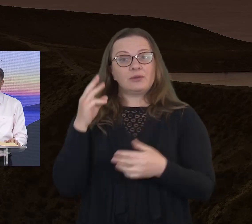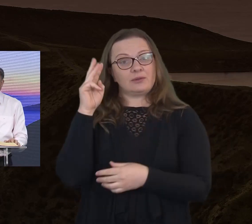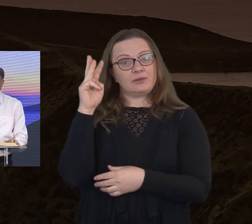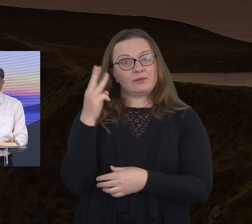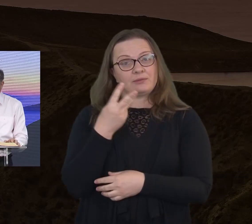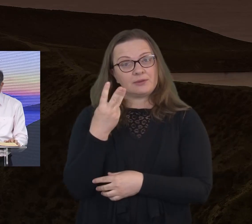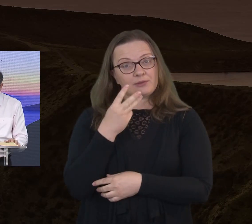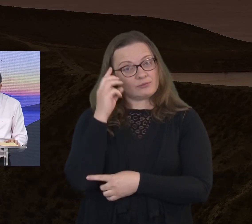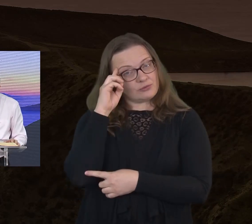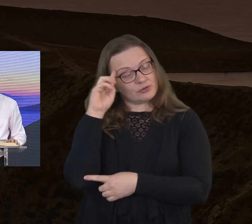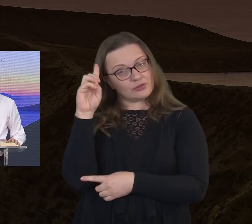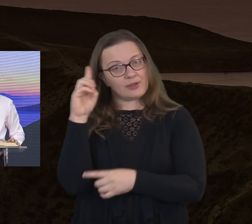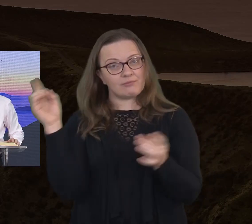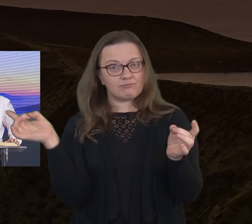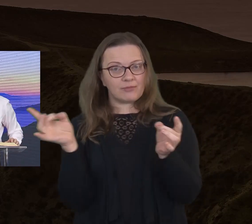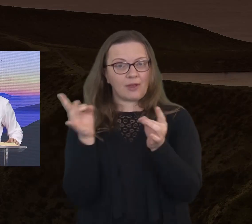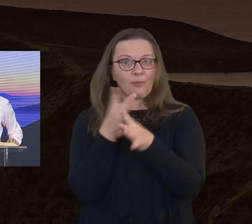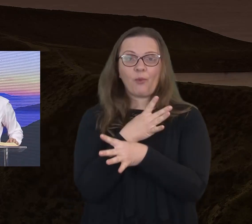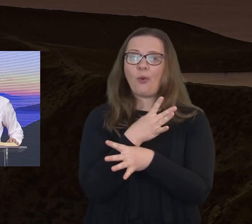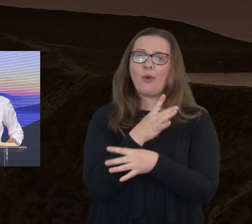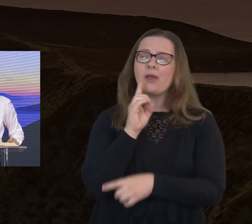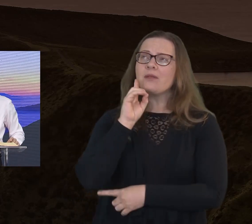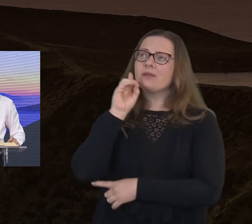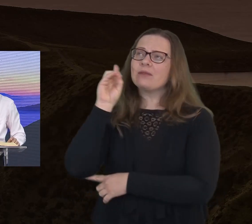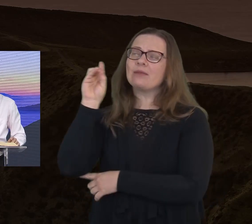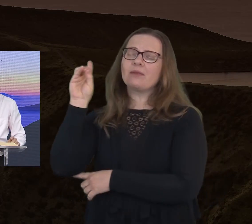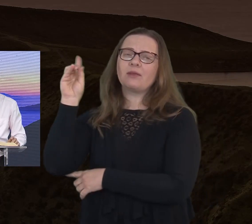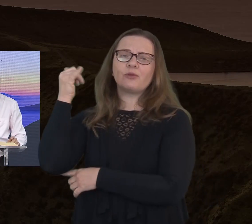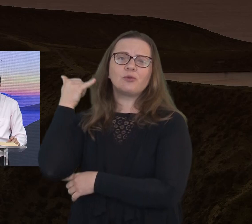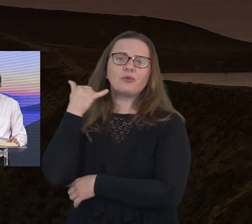dia, Deus disse o quê? No versículo